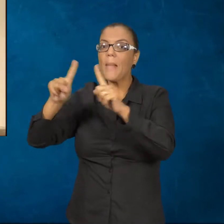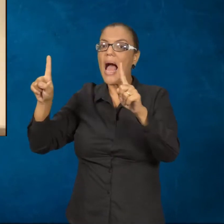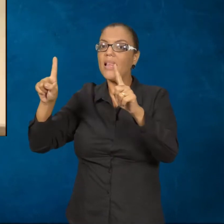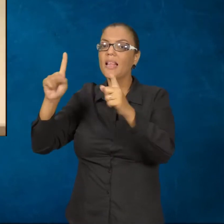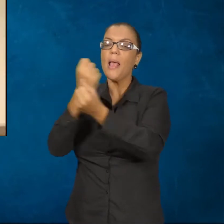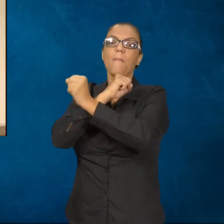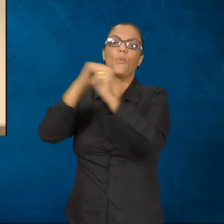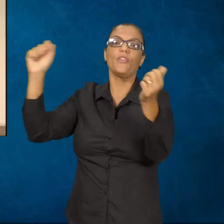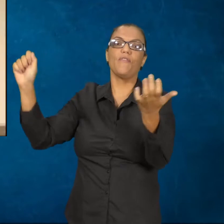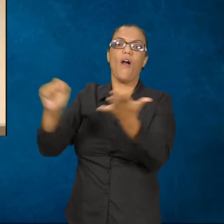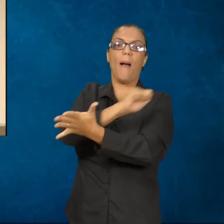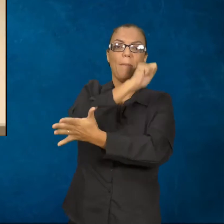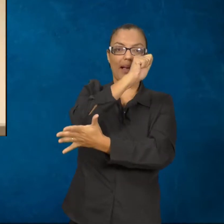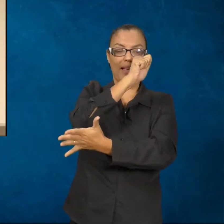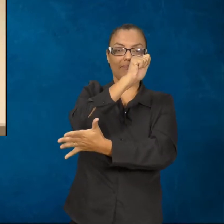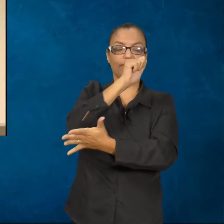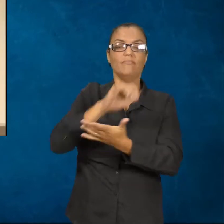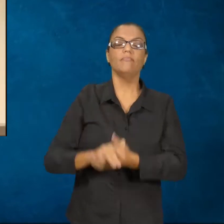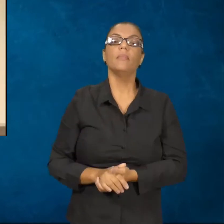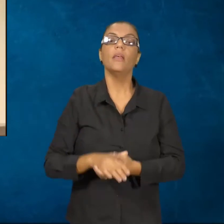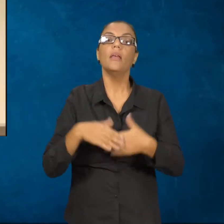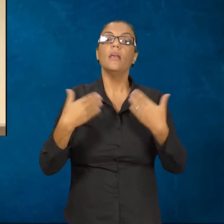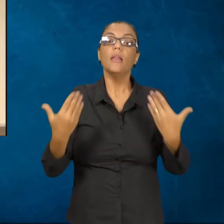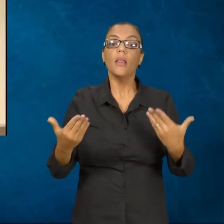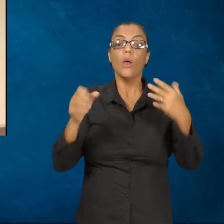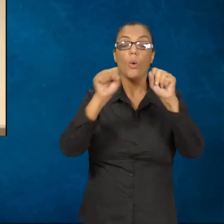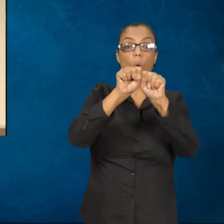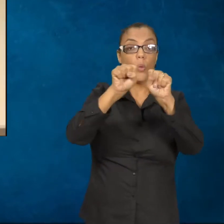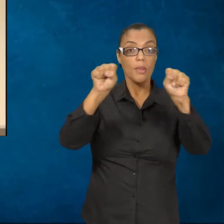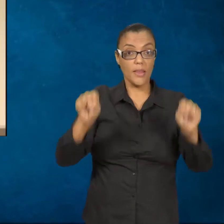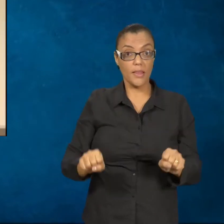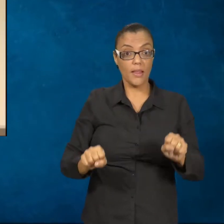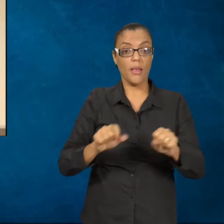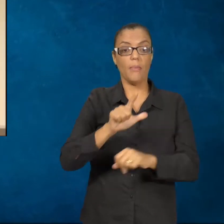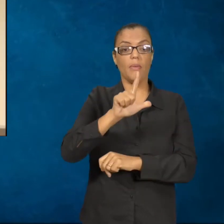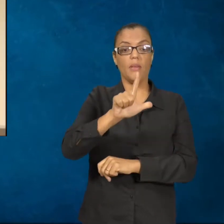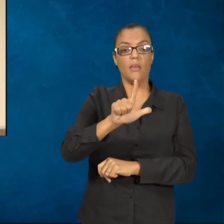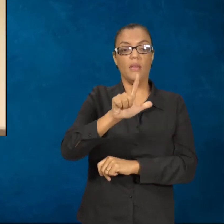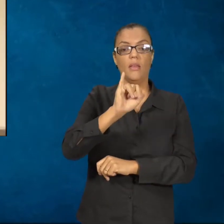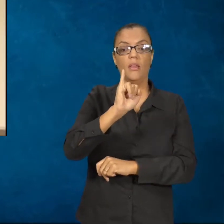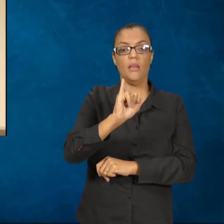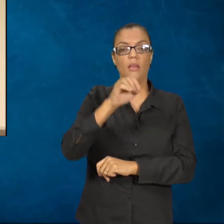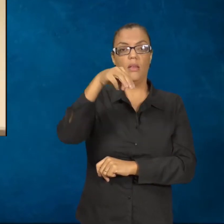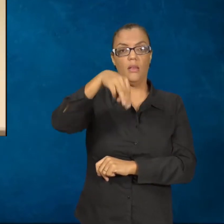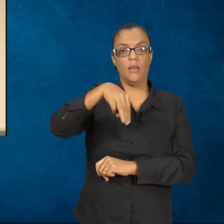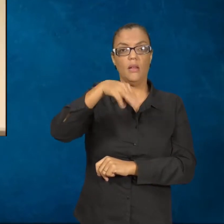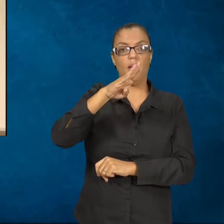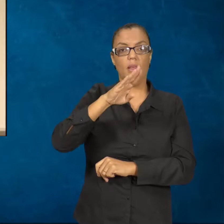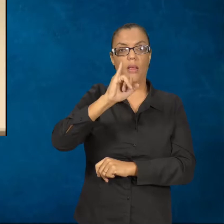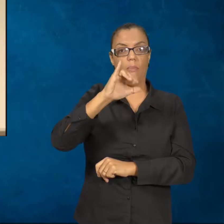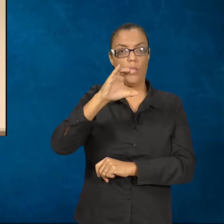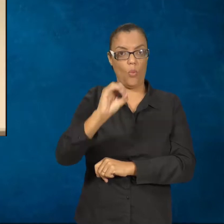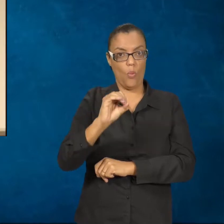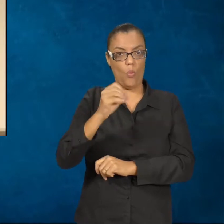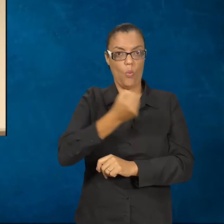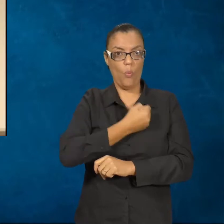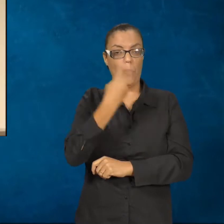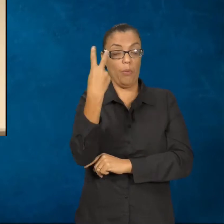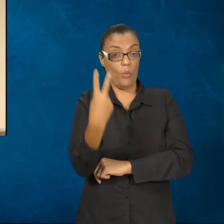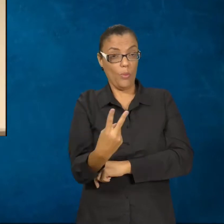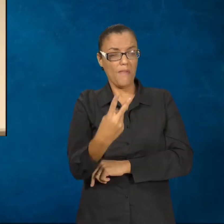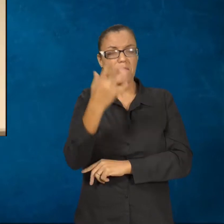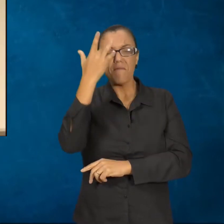límbico, é um lugar onde é muito fácil escrever. E é mais fácil ainda